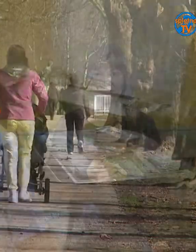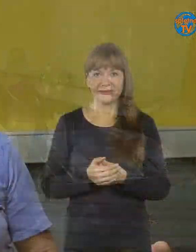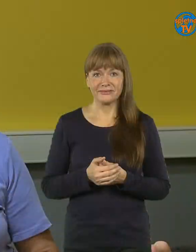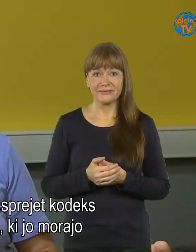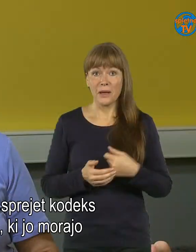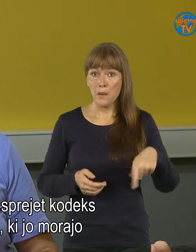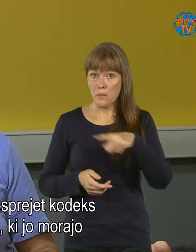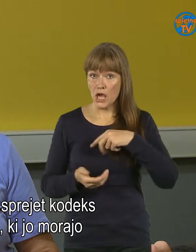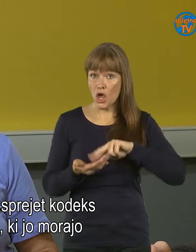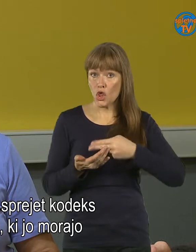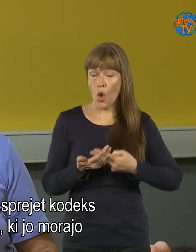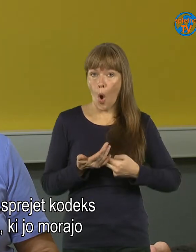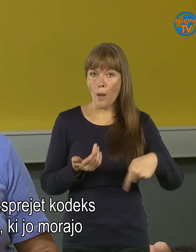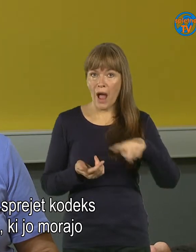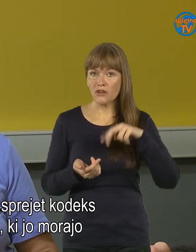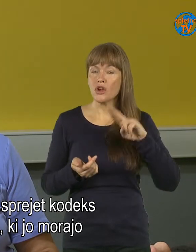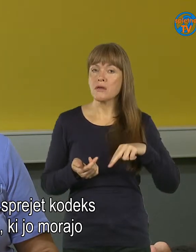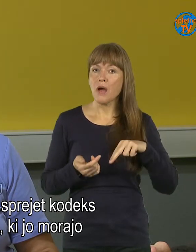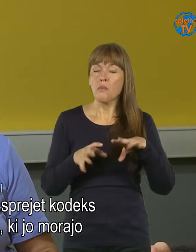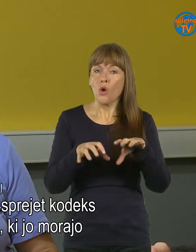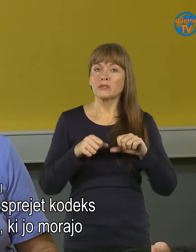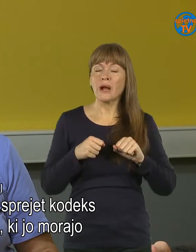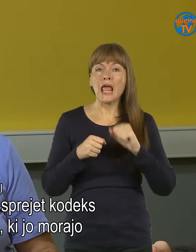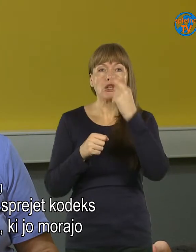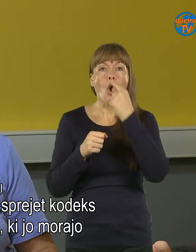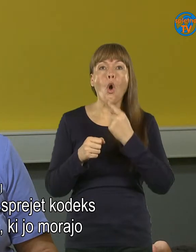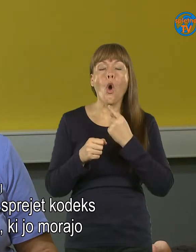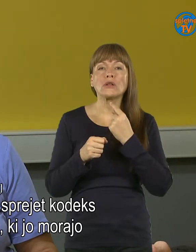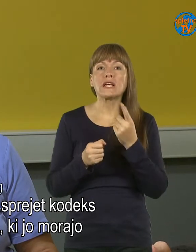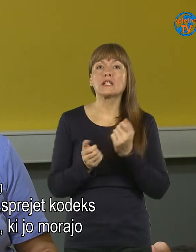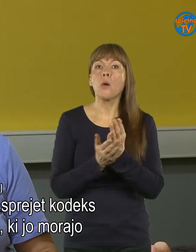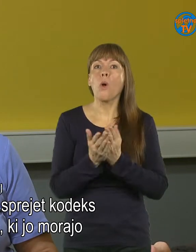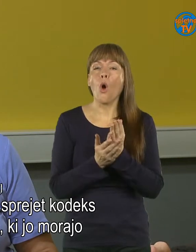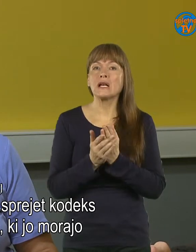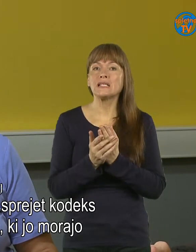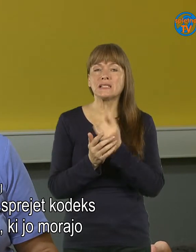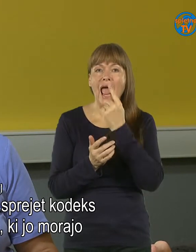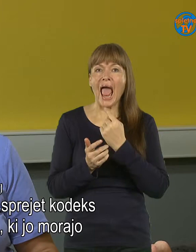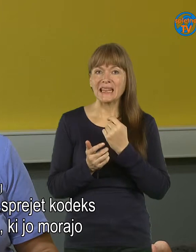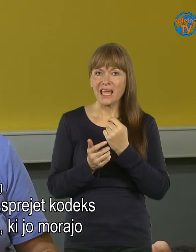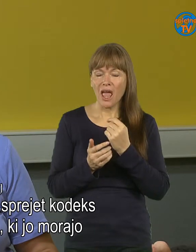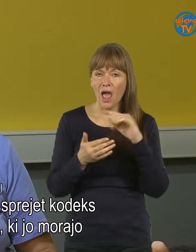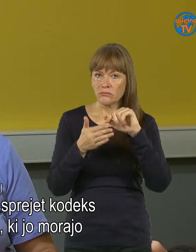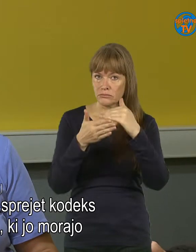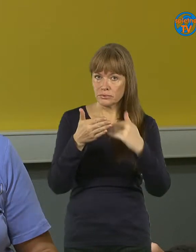Mi tolmači imamo sprejet kodeks poklicne etike, katero so vsi tolmači zavezani k